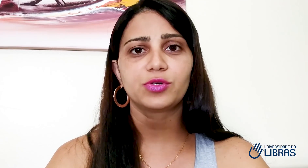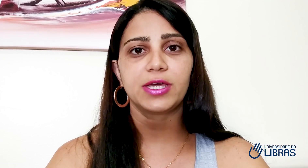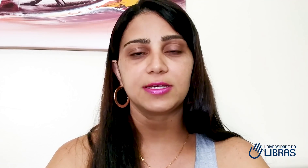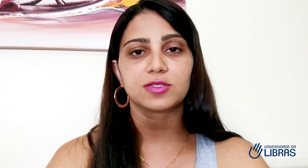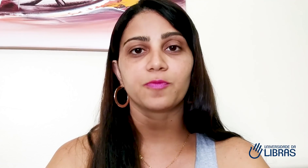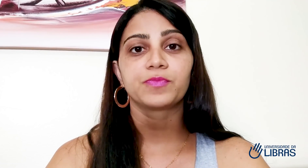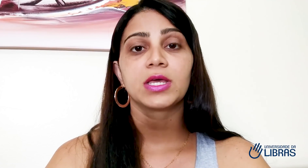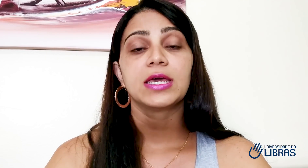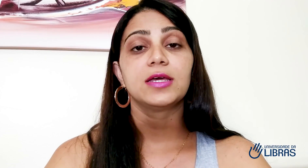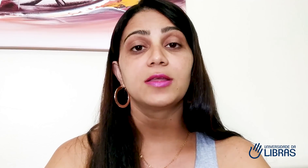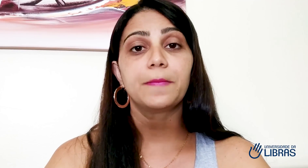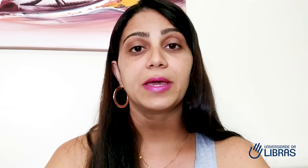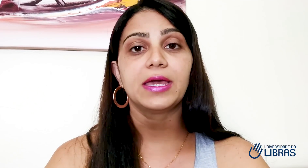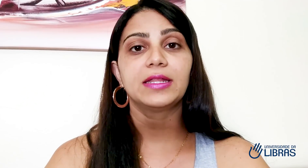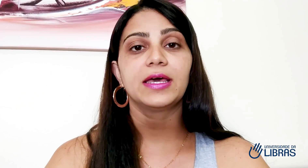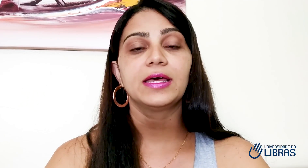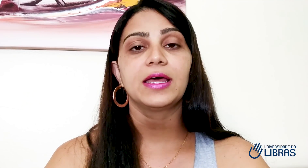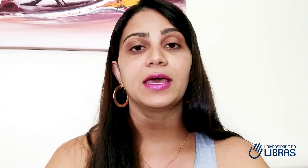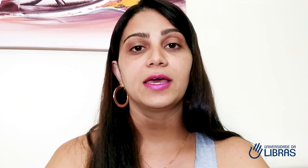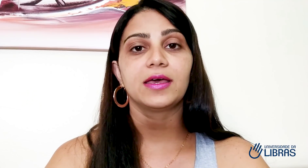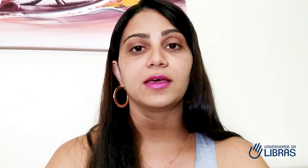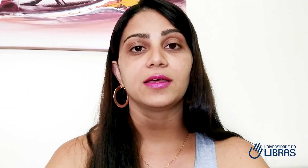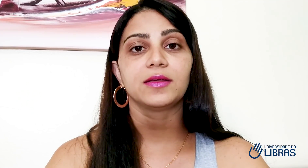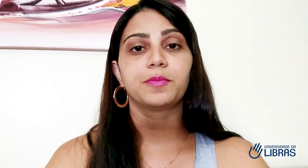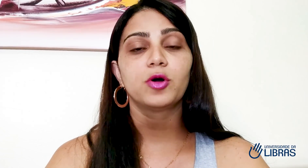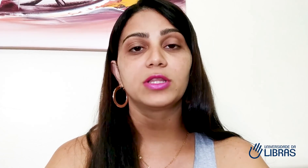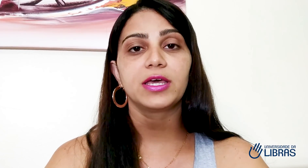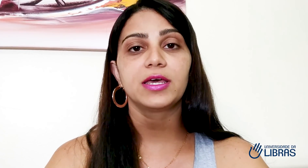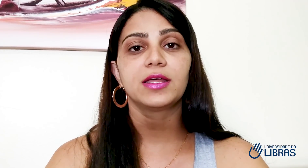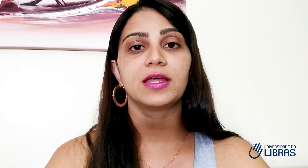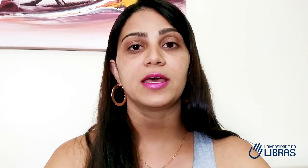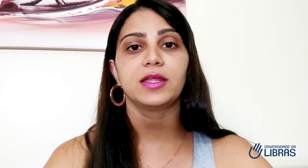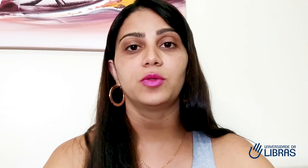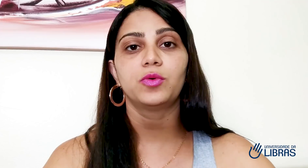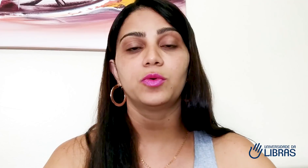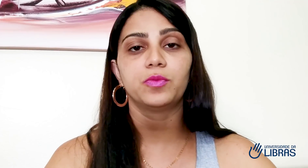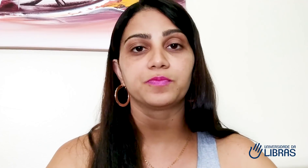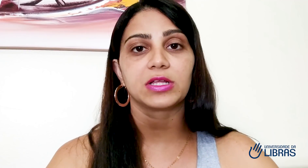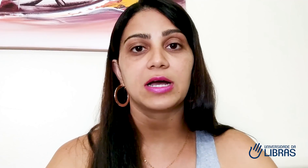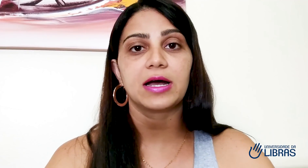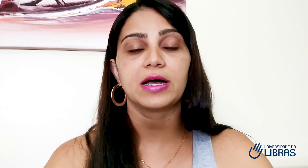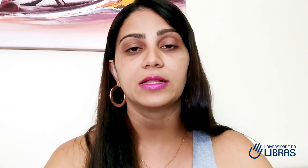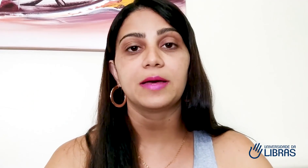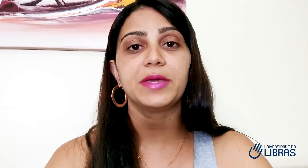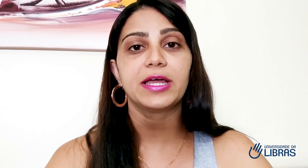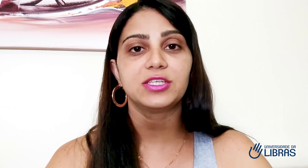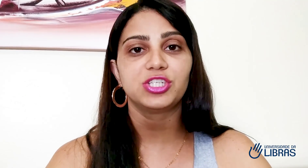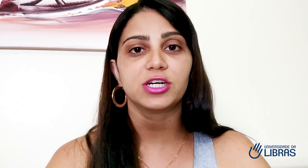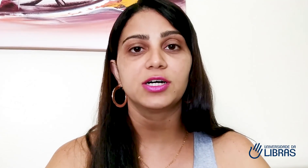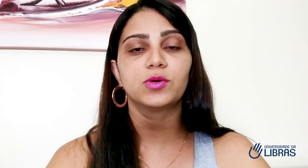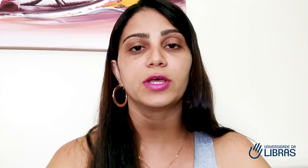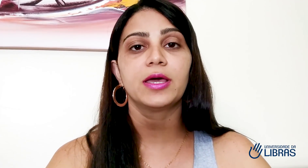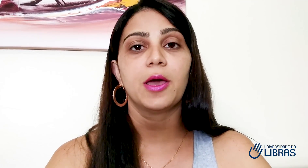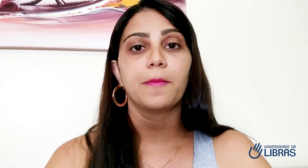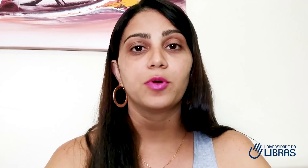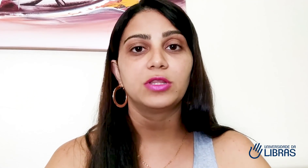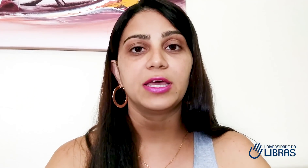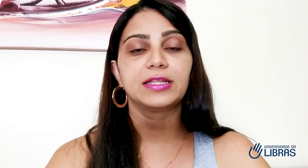sonhei isso. E também, né, poder, na minha religião, né, poder entrar